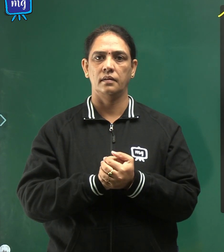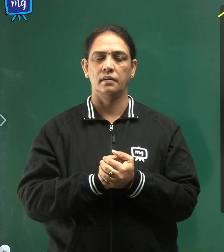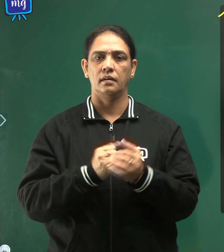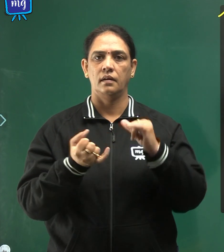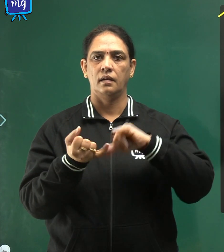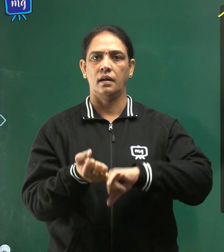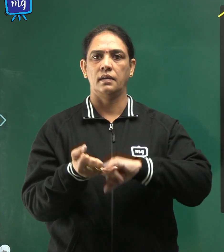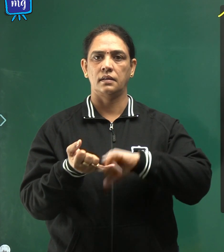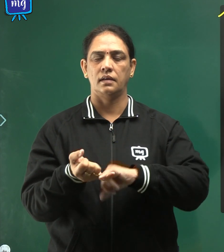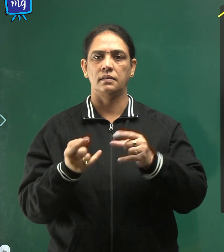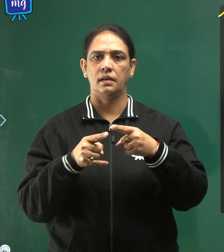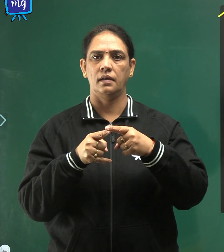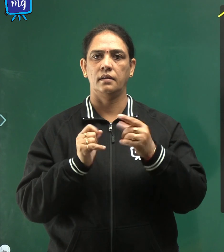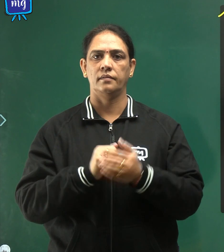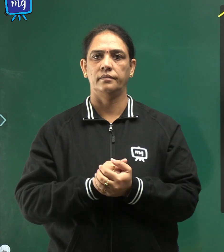सामाजिक विज्ञान